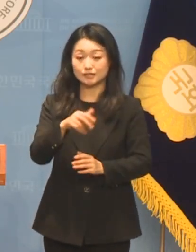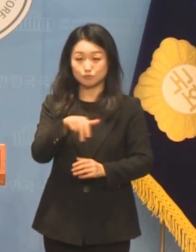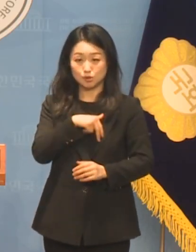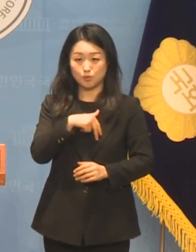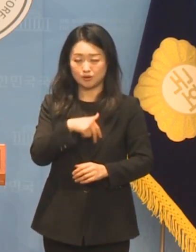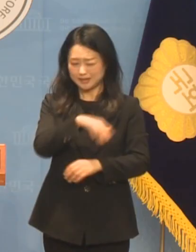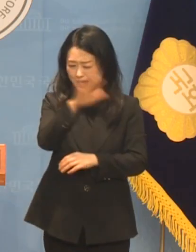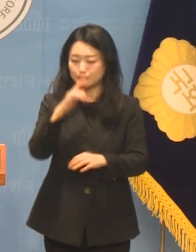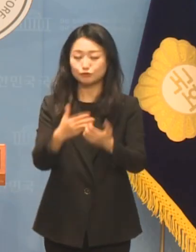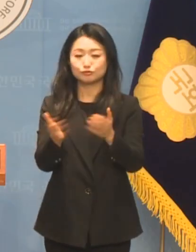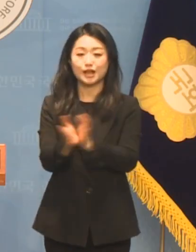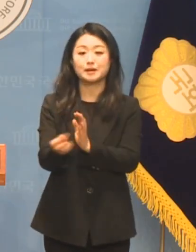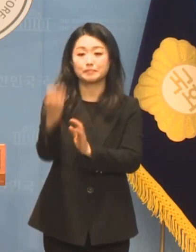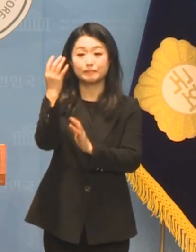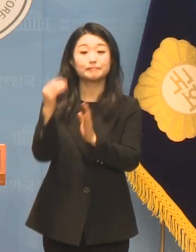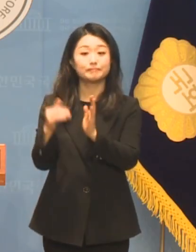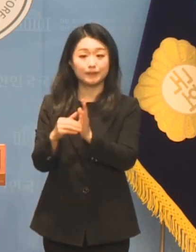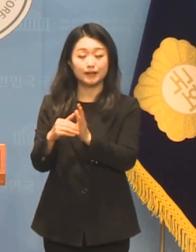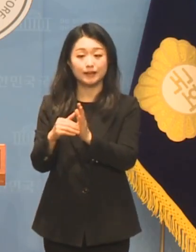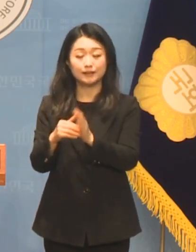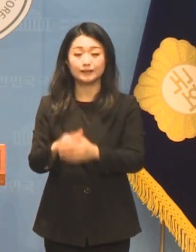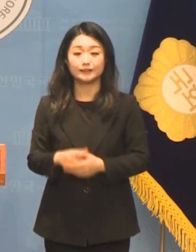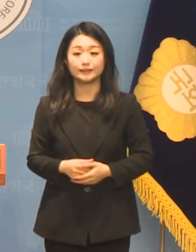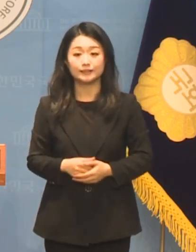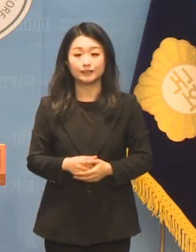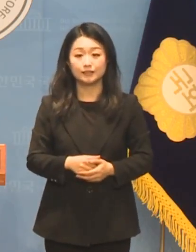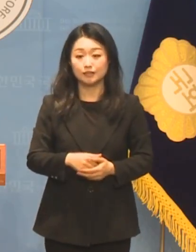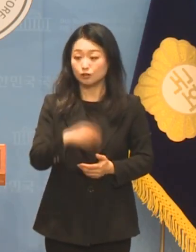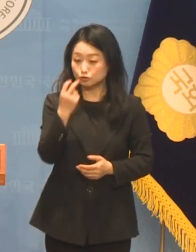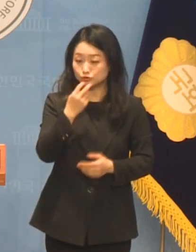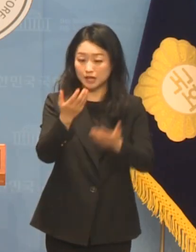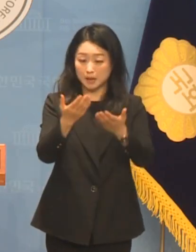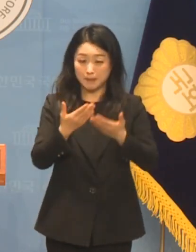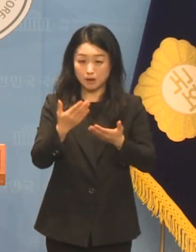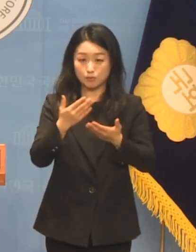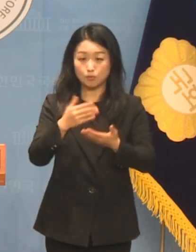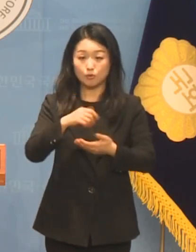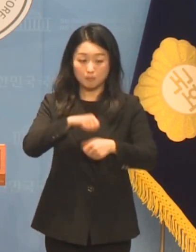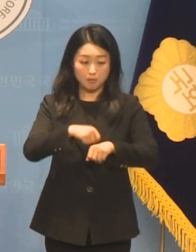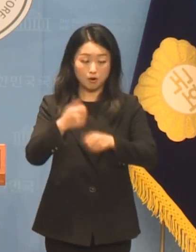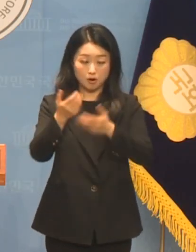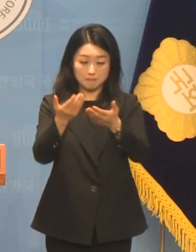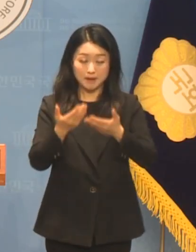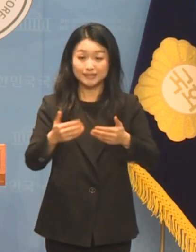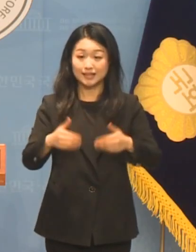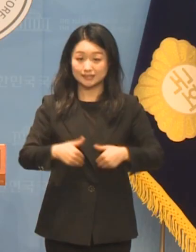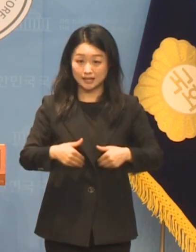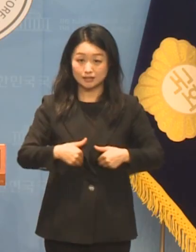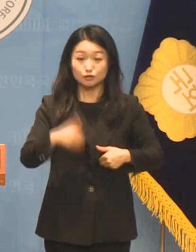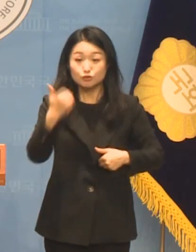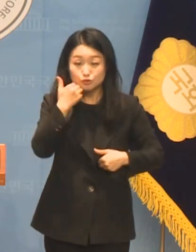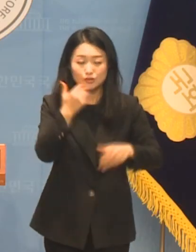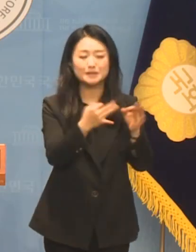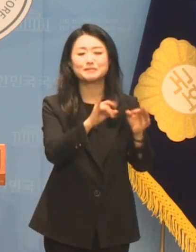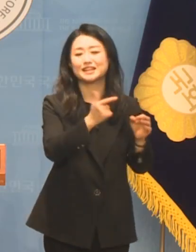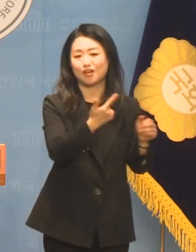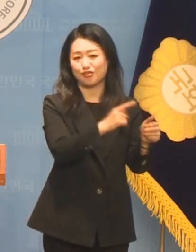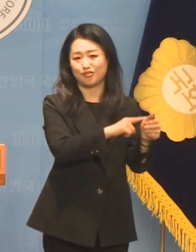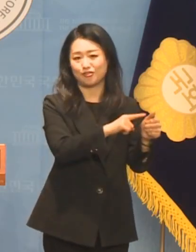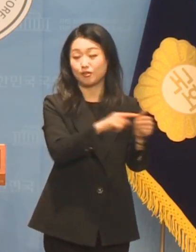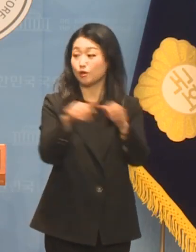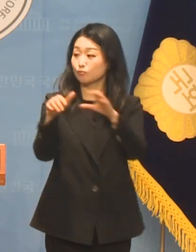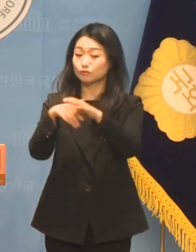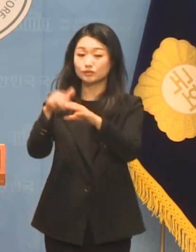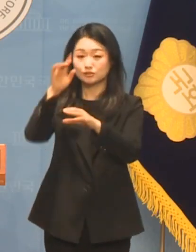모두 민주당이 압승했습니다. 수사받고 단죄받아야 할 김기현은 마치 문재인 정권의 탄압을